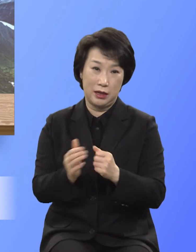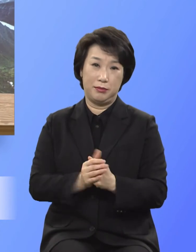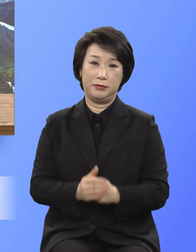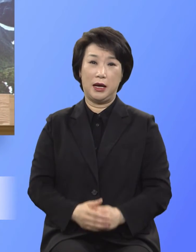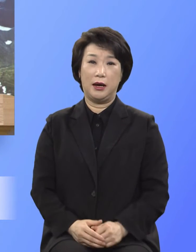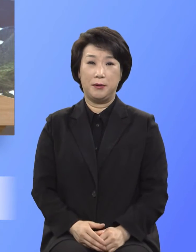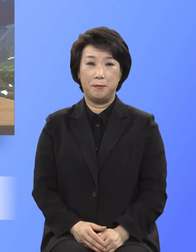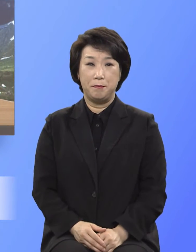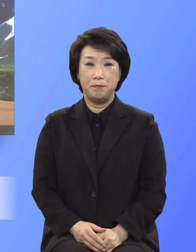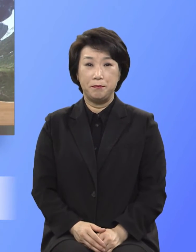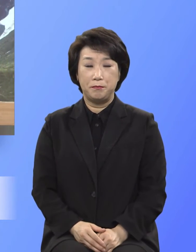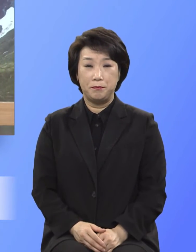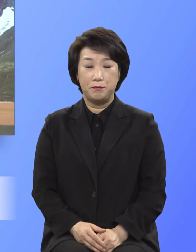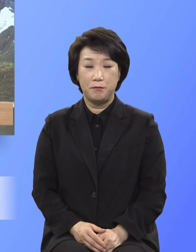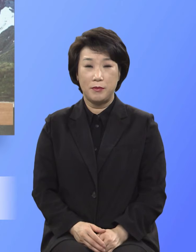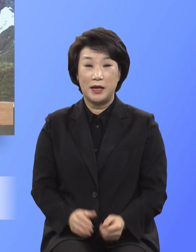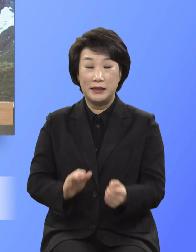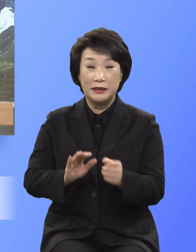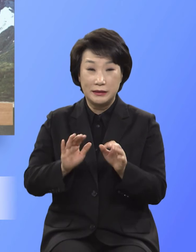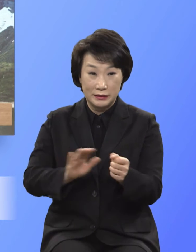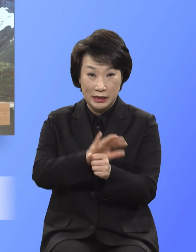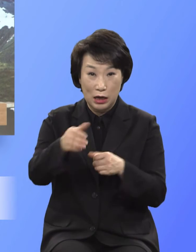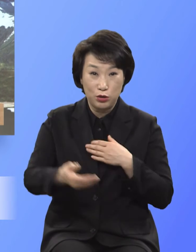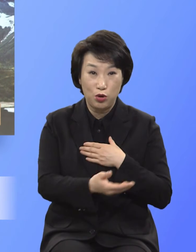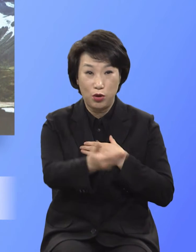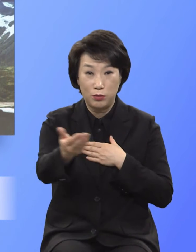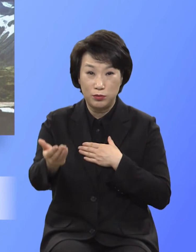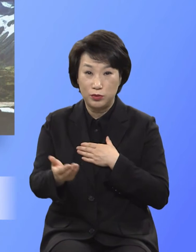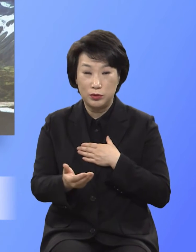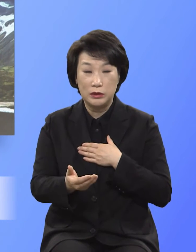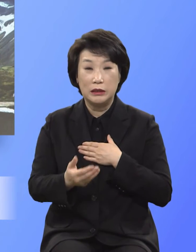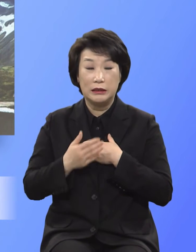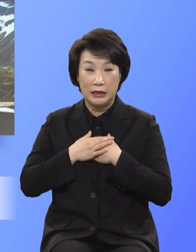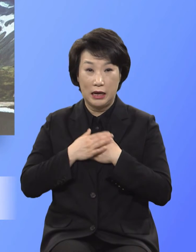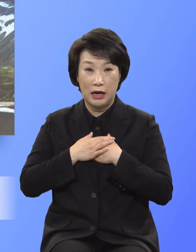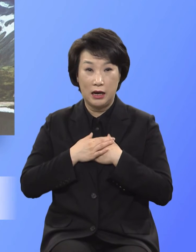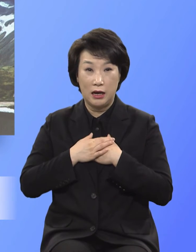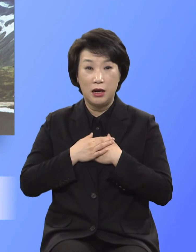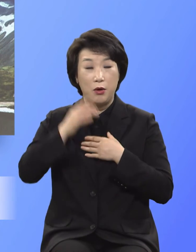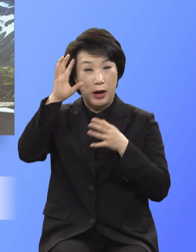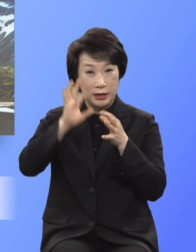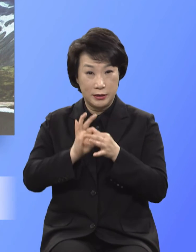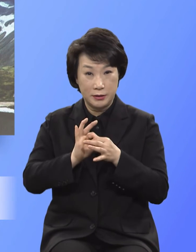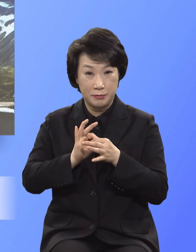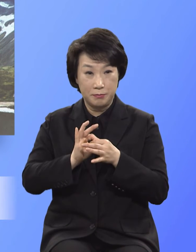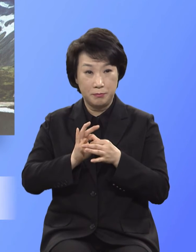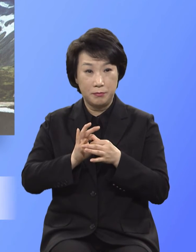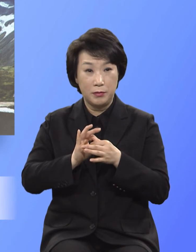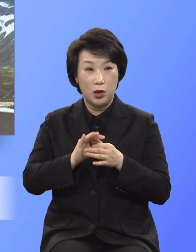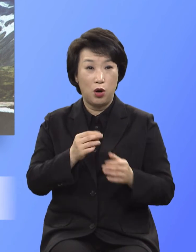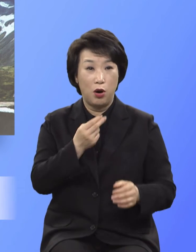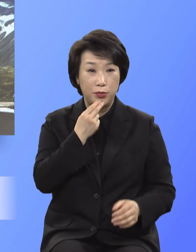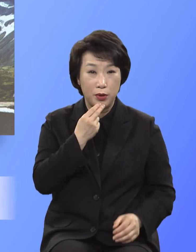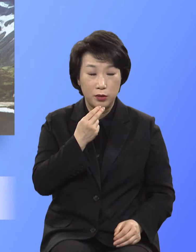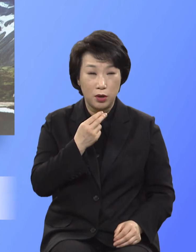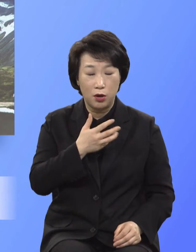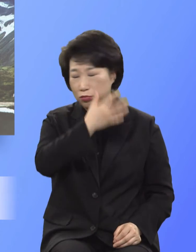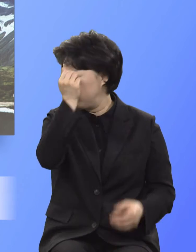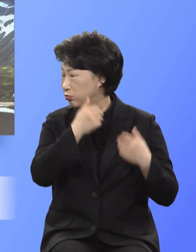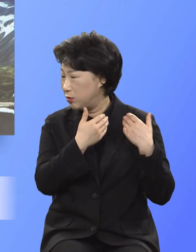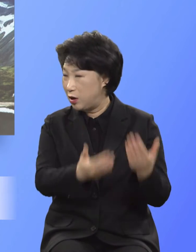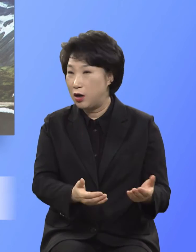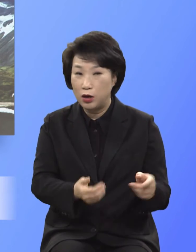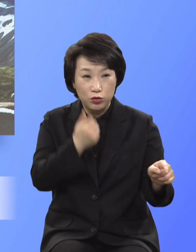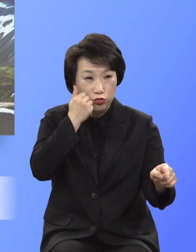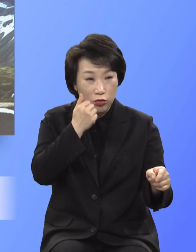때문이라 이 말입니다. 사랑하는 여러분, 내가 관심을 갖지 못해서